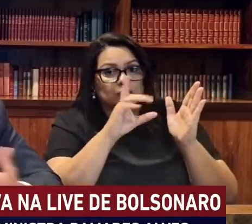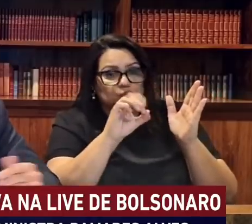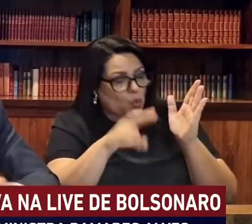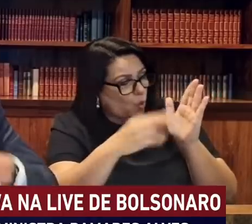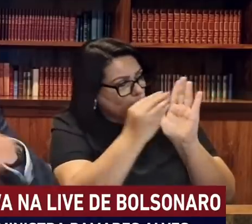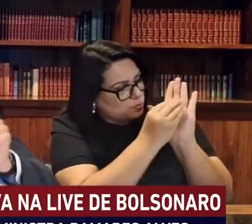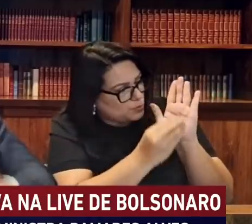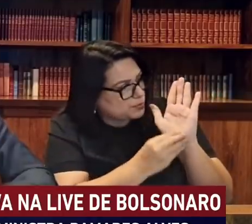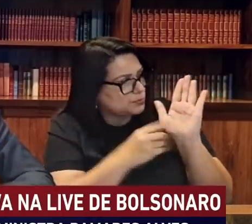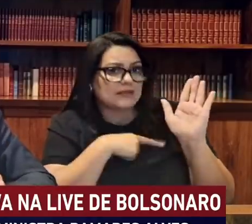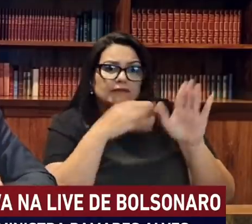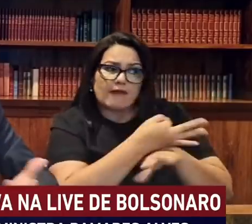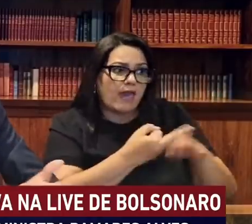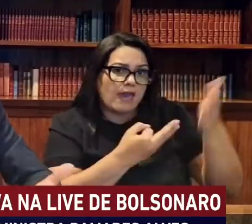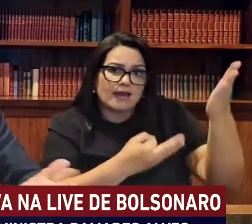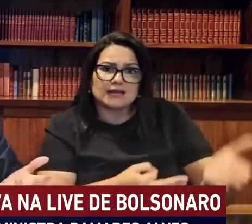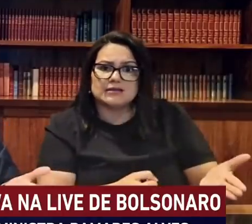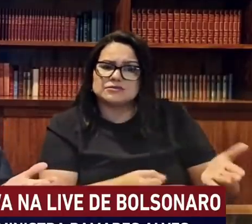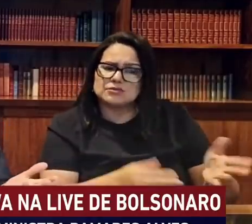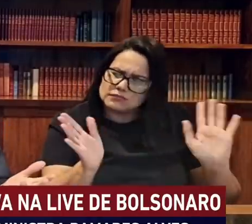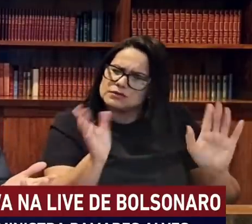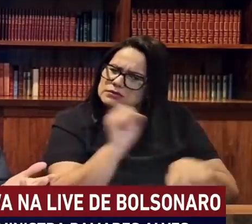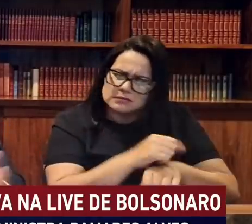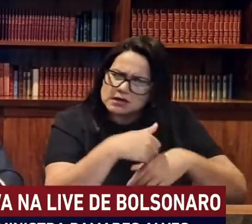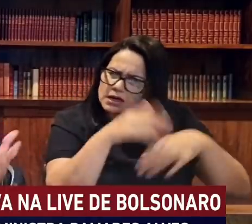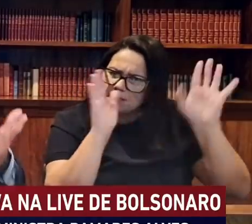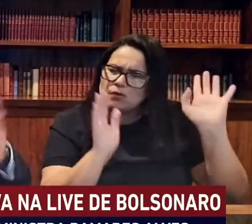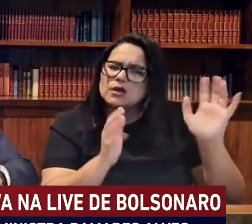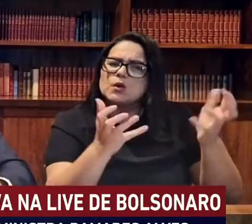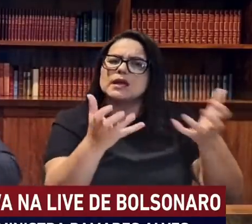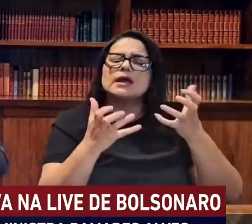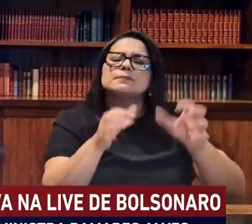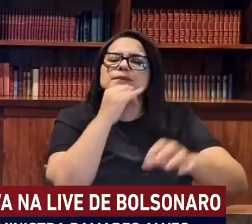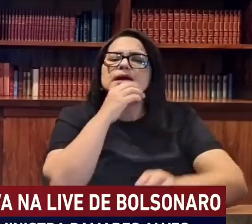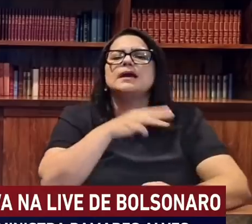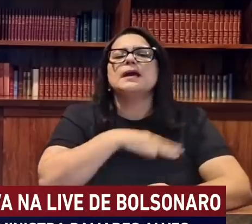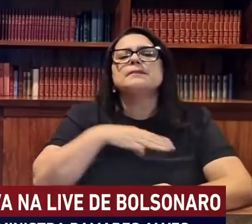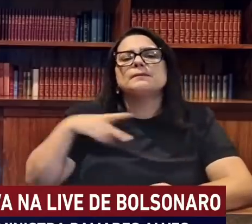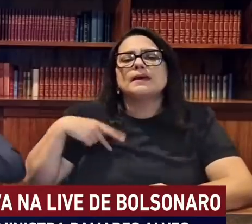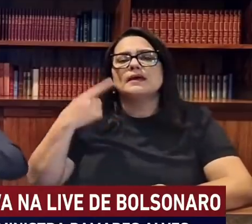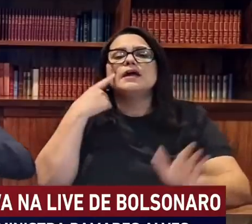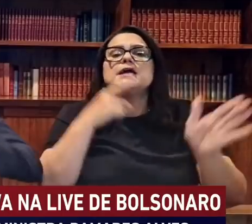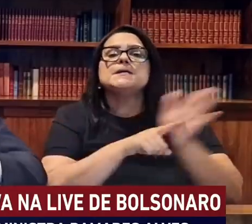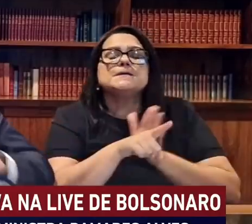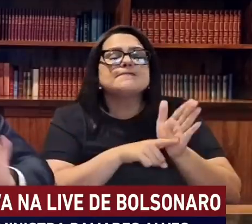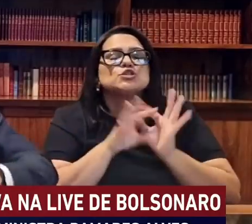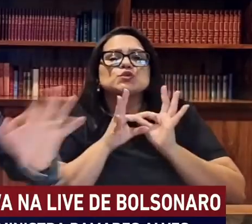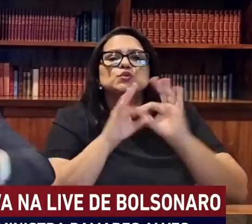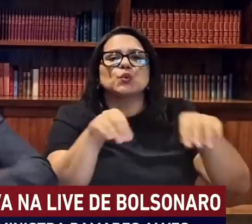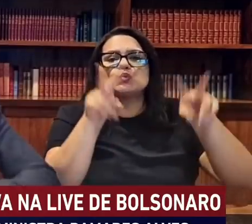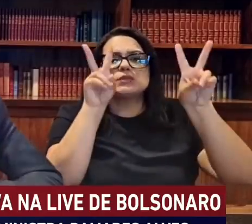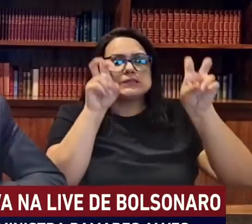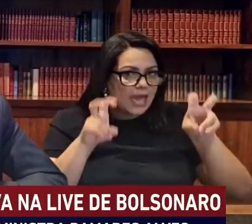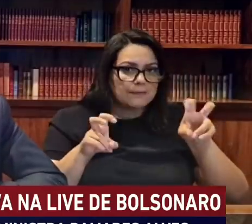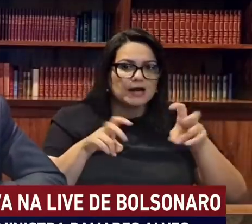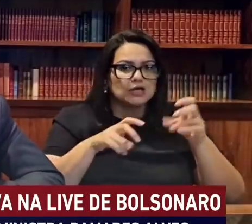Não se referiram. Toca pra frente. Em matéria de jornal, eu queria que o MP investigasse todas as matérias de jornal que saem por